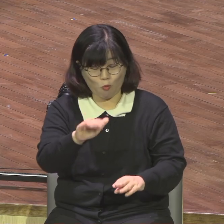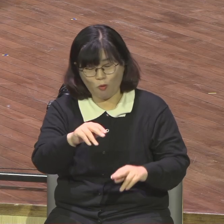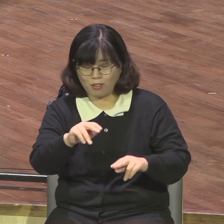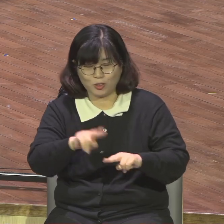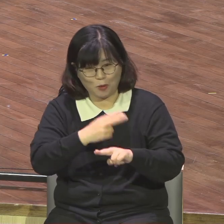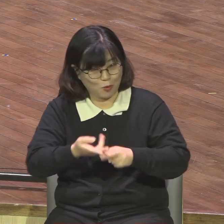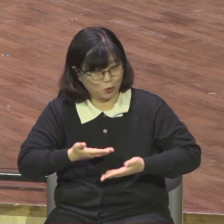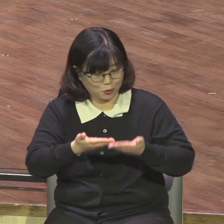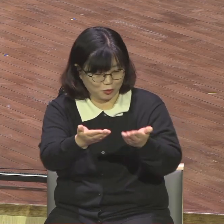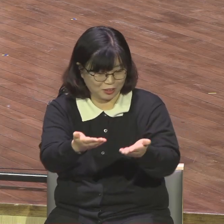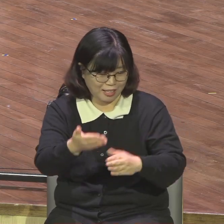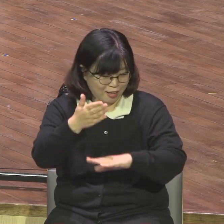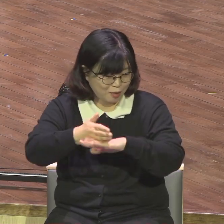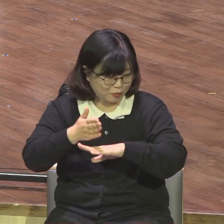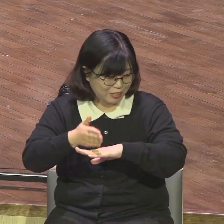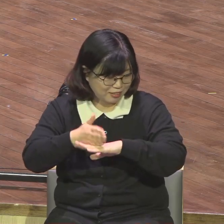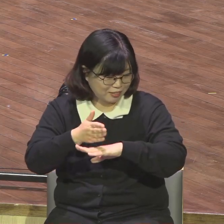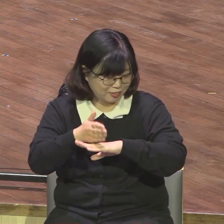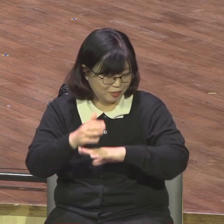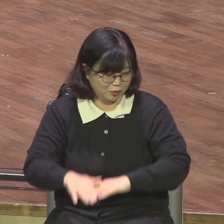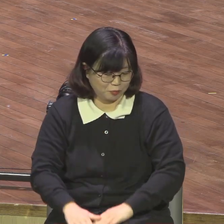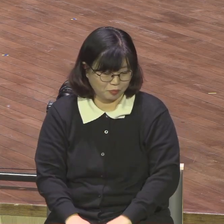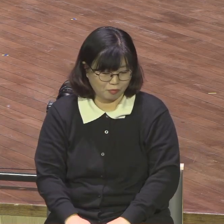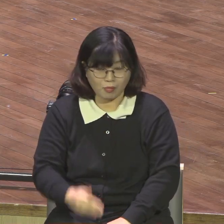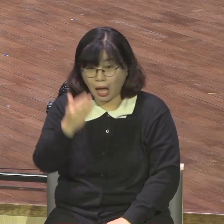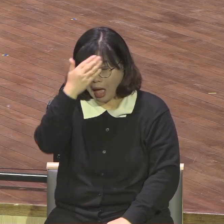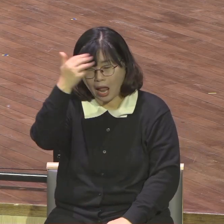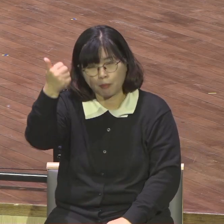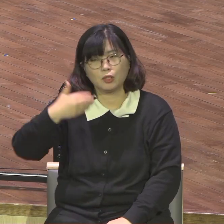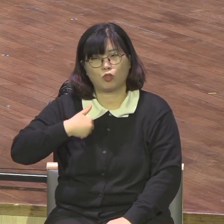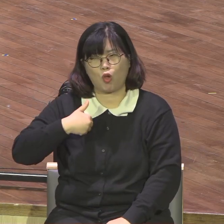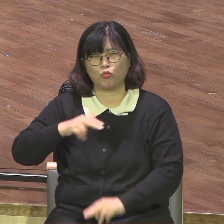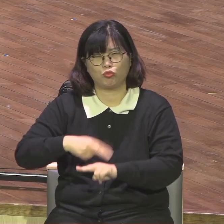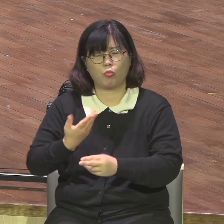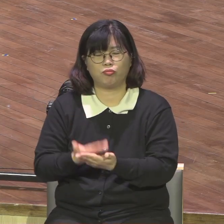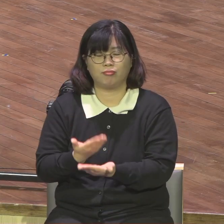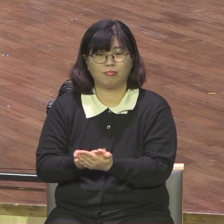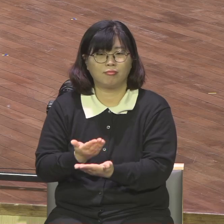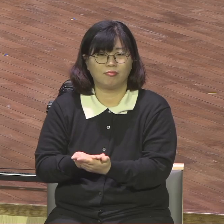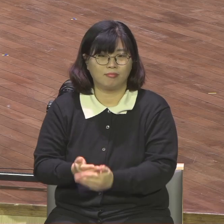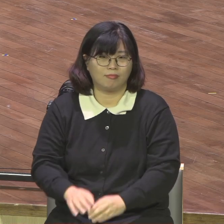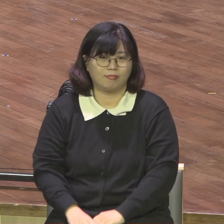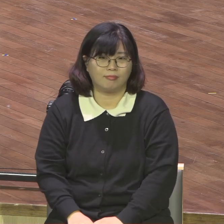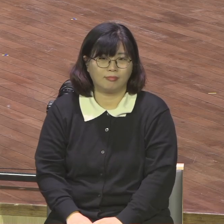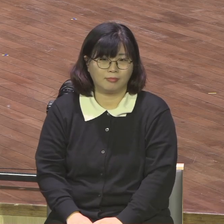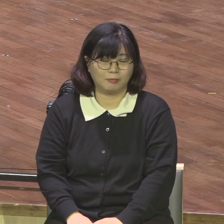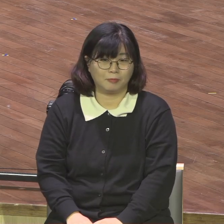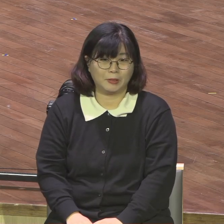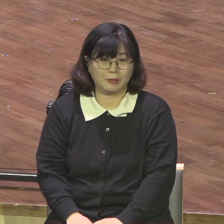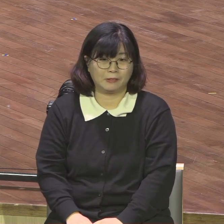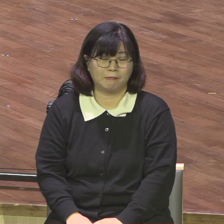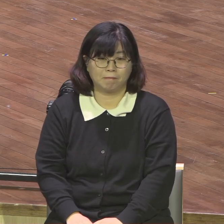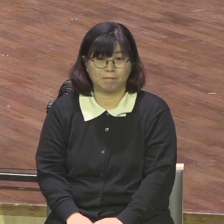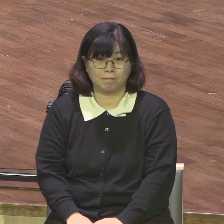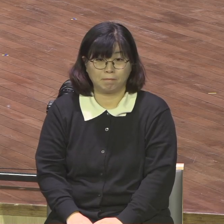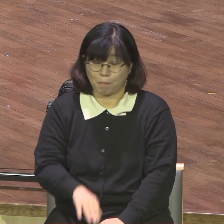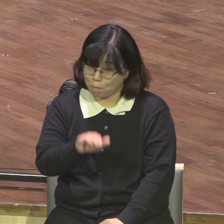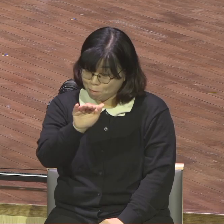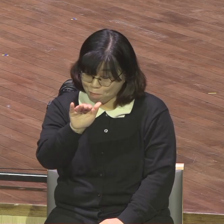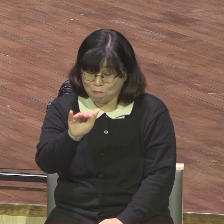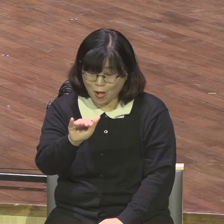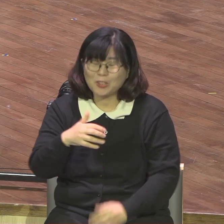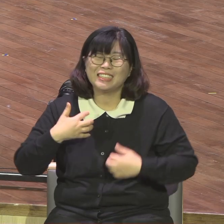메리 크리스마스 감사합니다. 할아버지 저도 선물 주세요. 그래 그래. 어이고 너도